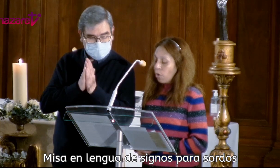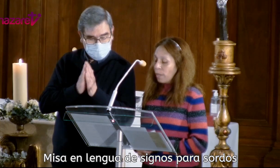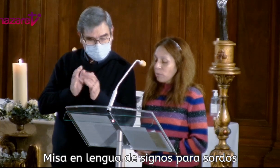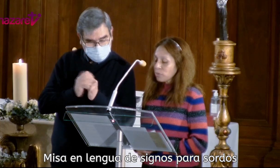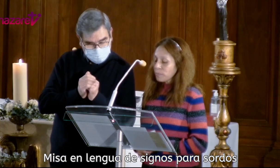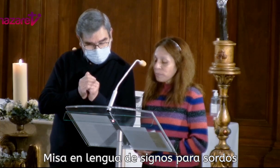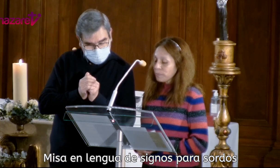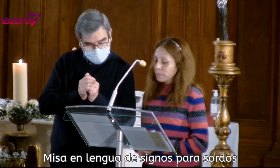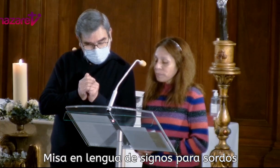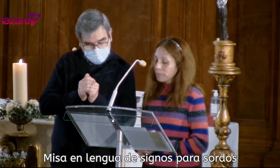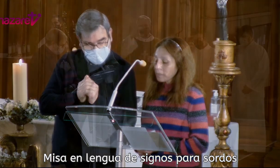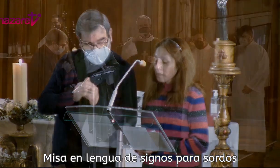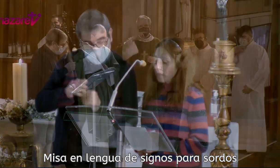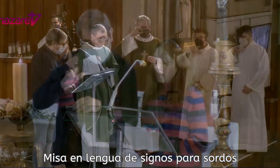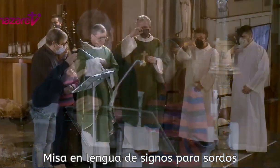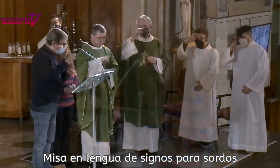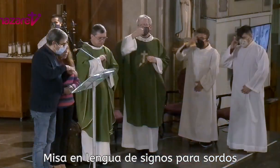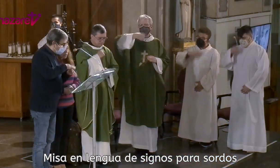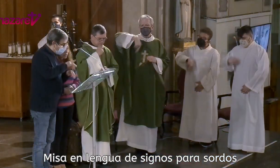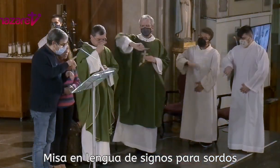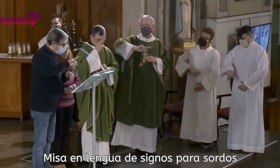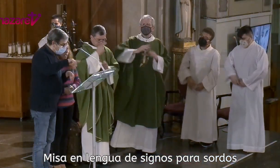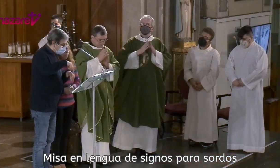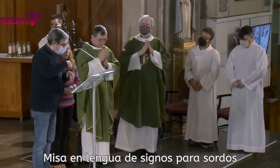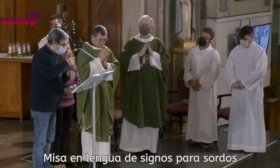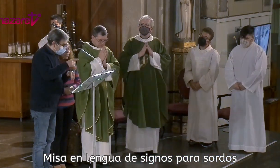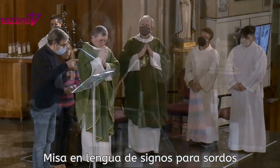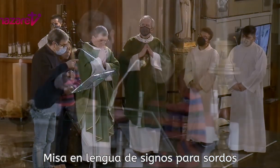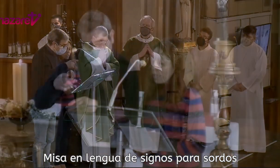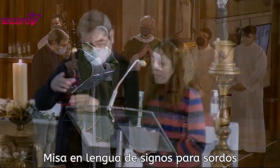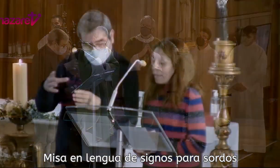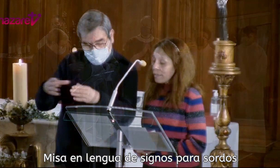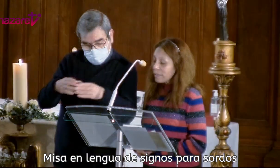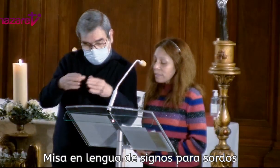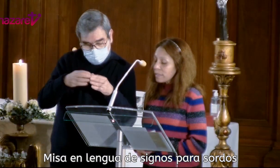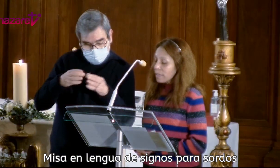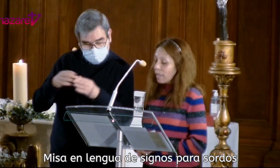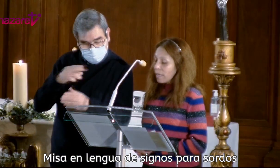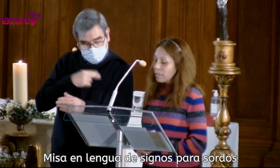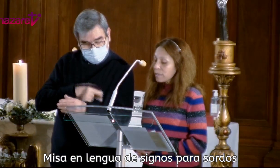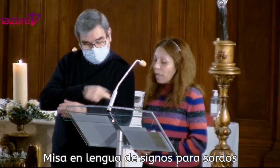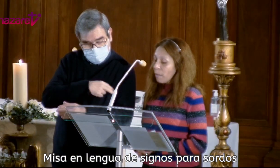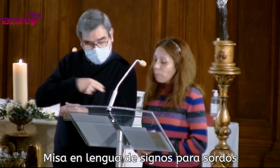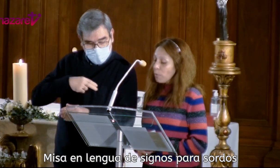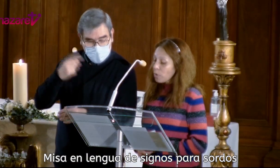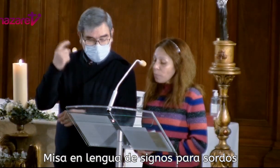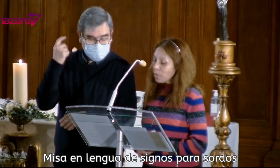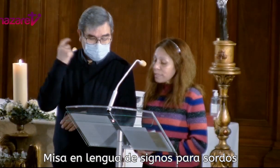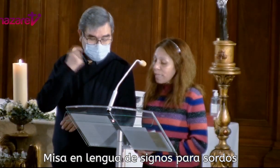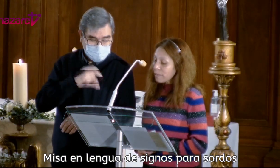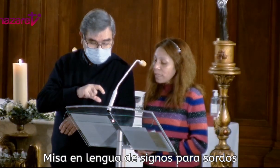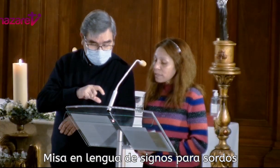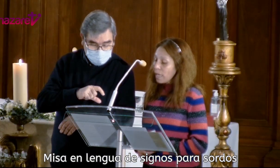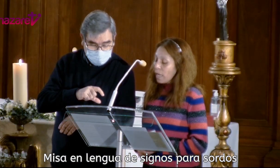Oremos. Escúchanos, Padre. Por las comunidades cristianas, por los protestantes,